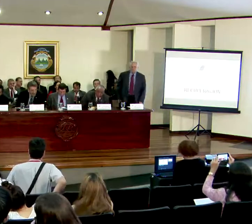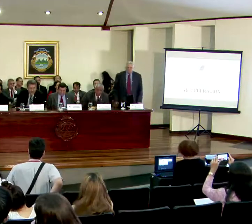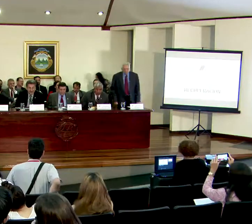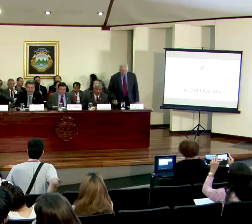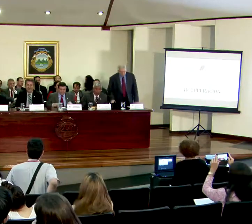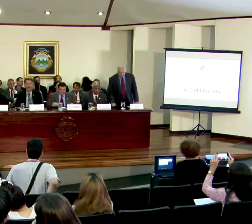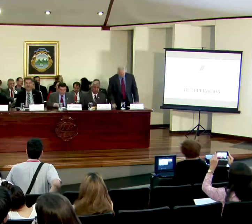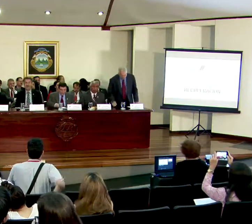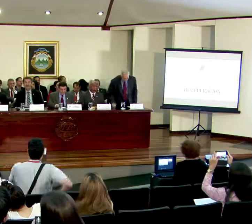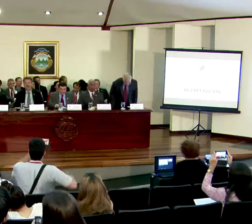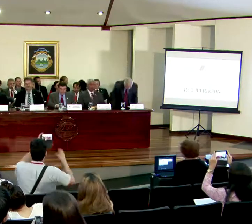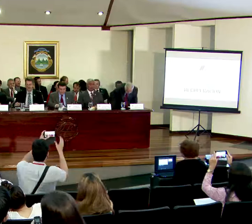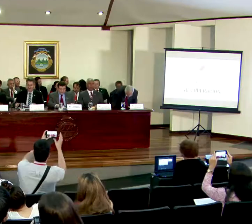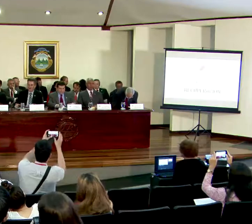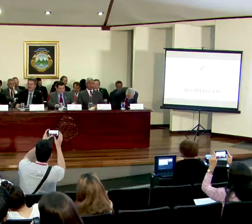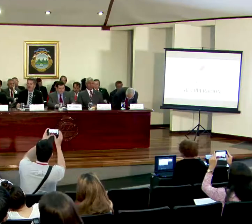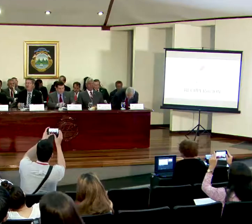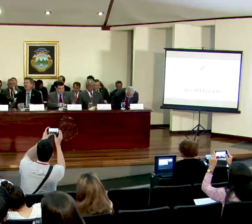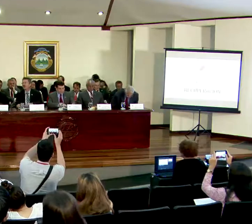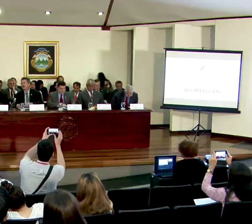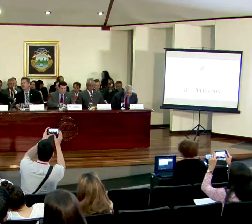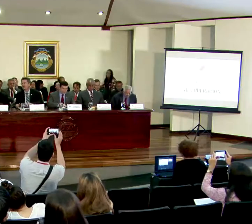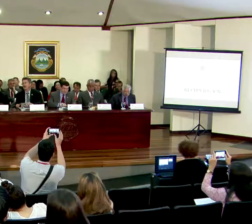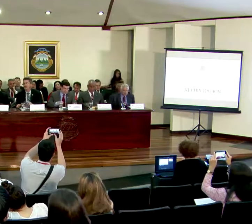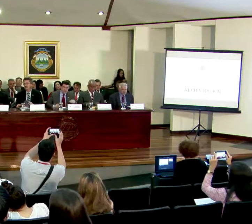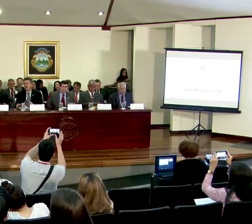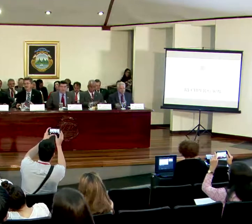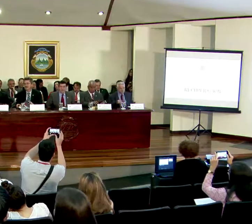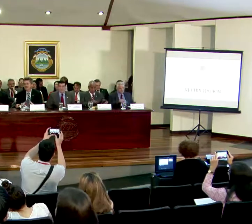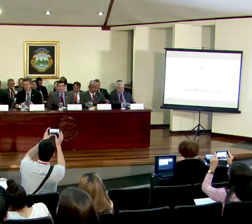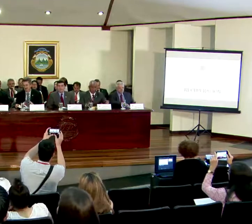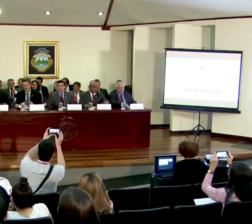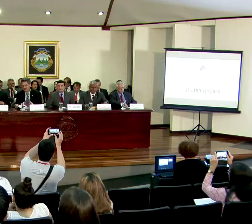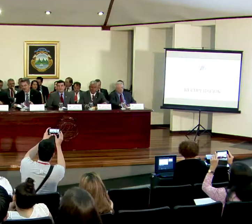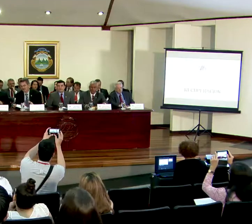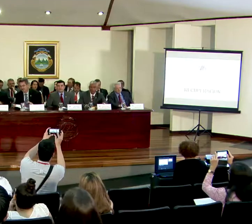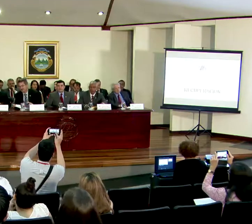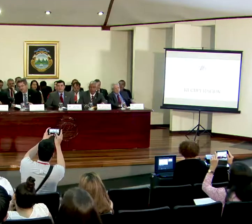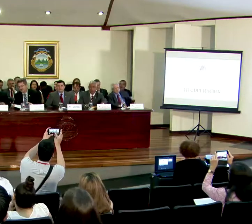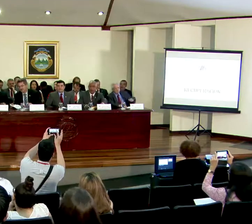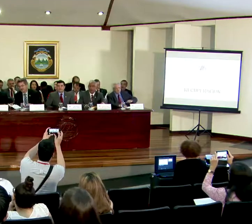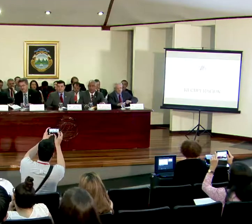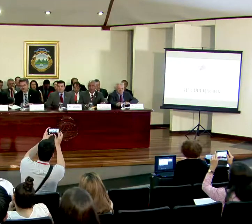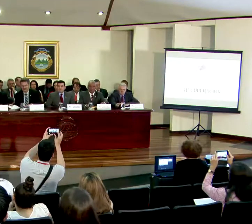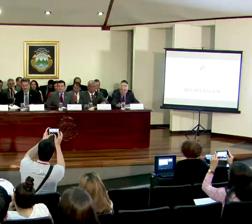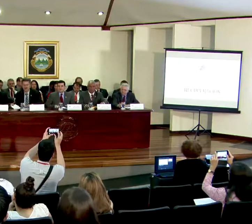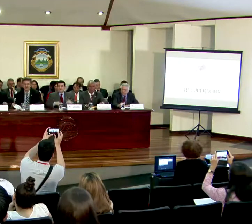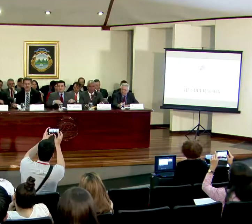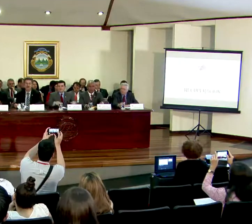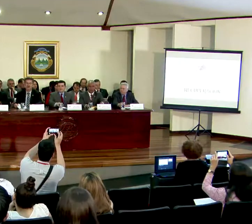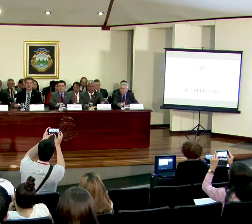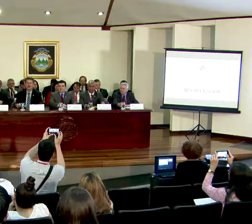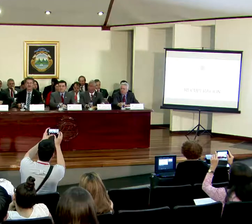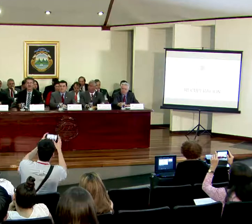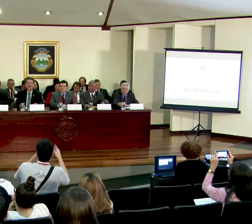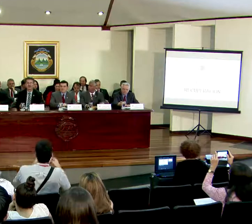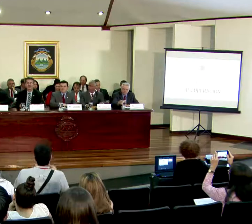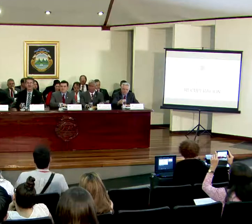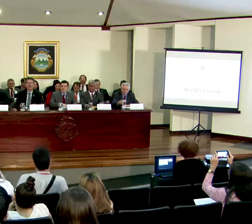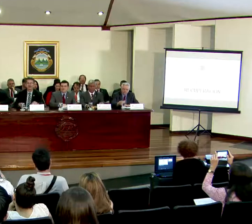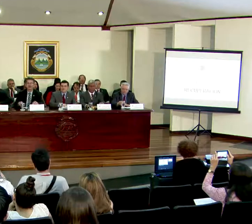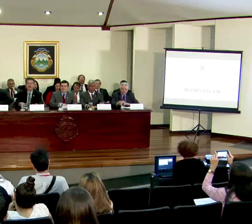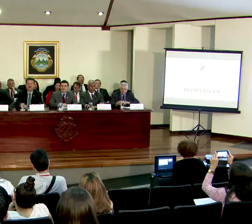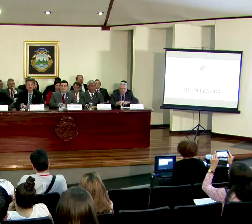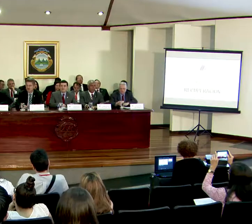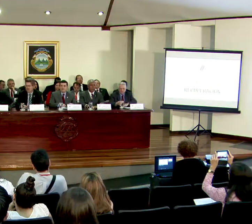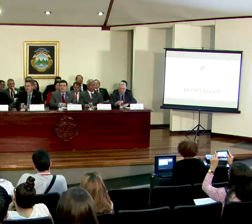y la creación de empleo. En la mesa principal nos acompaña el señor ministro de la Presidencia, don Sergio Alfaro, el señor ministro de